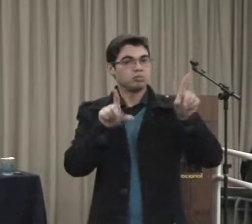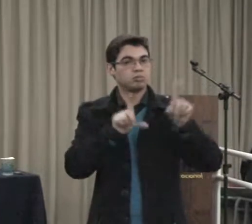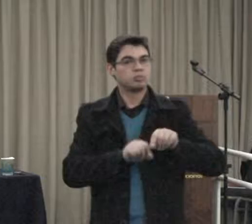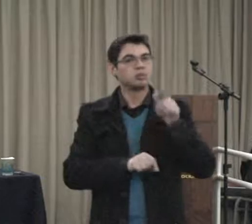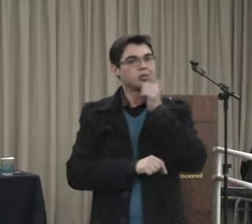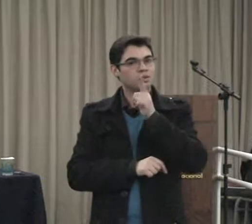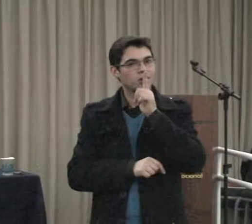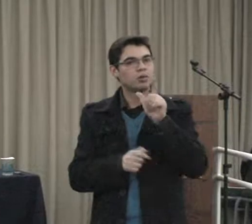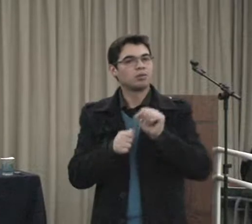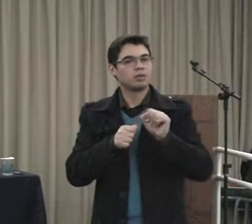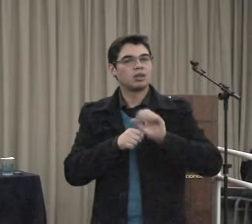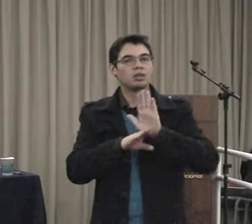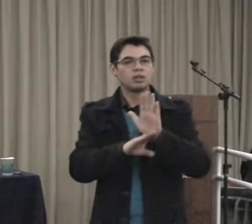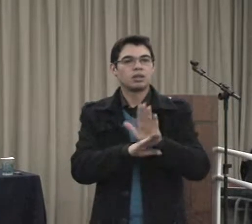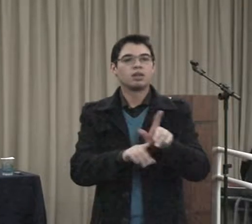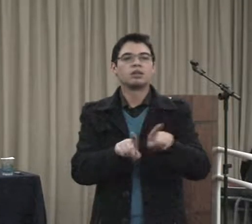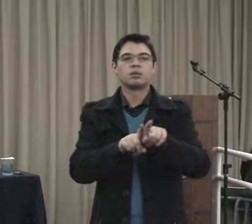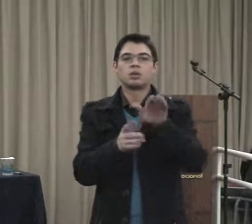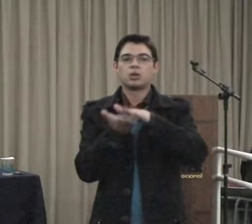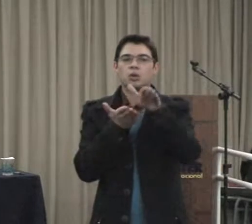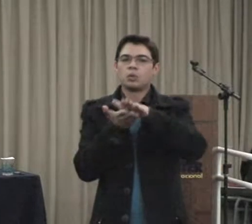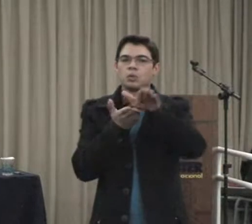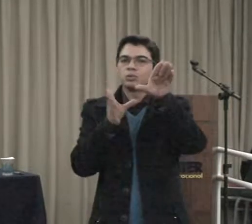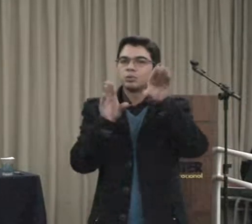é sustentabilidade. Pode voltar?